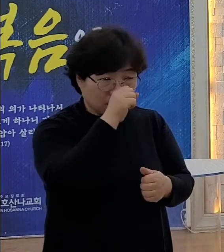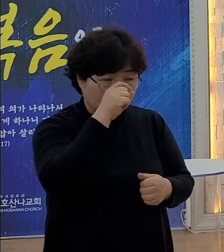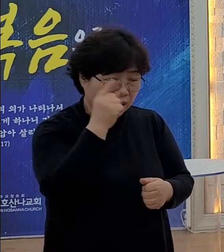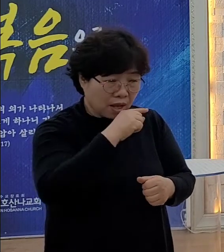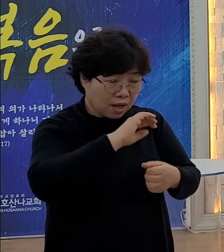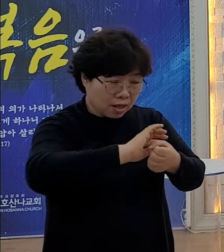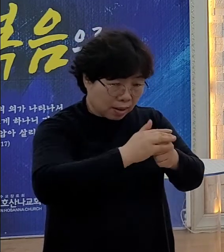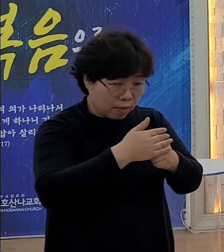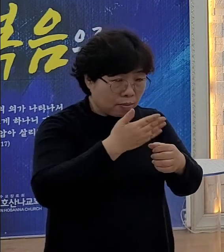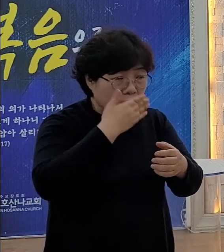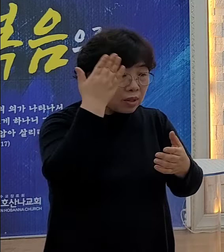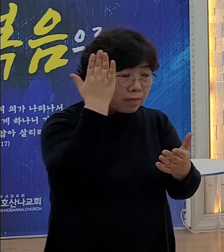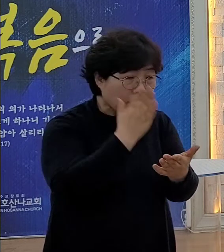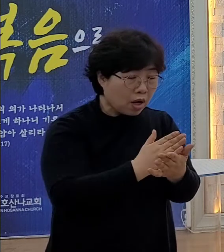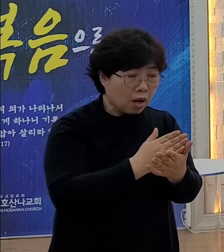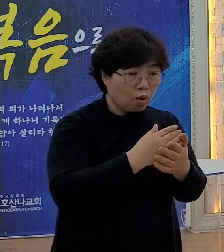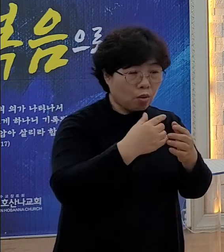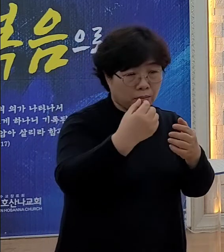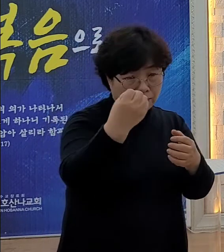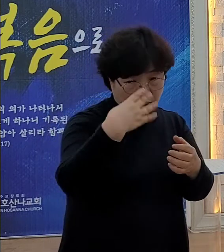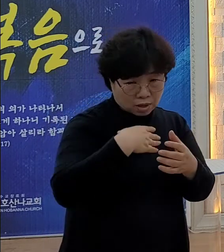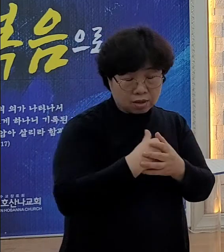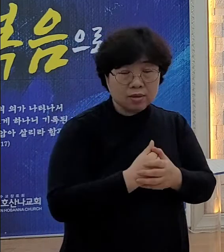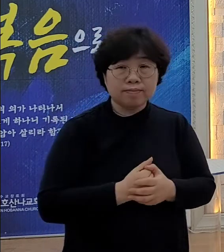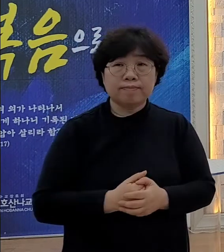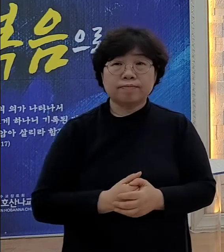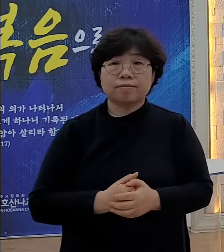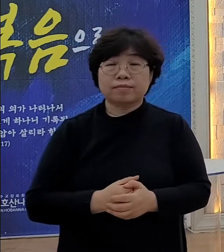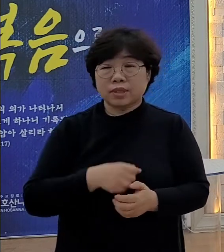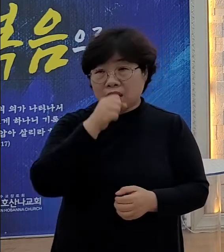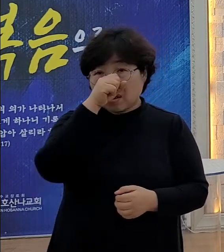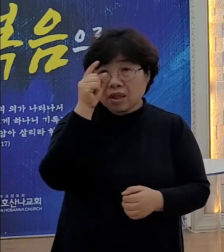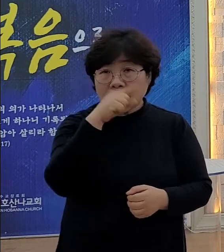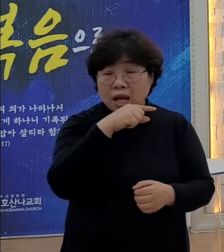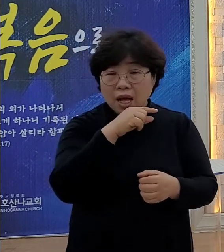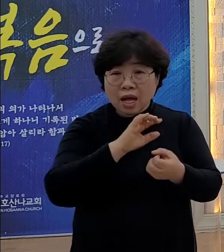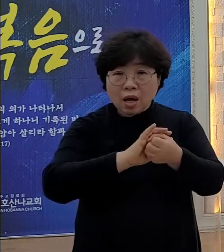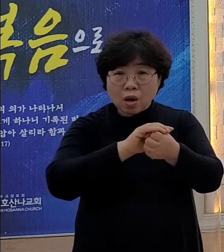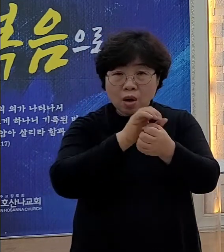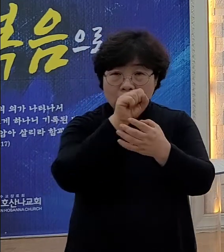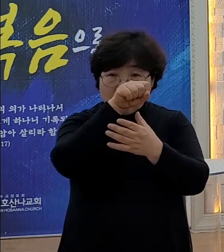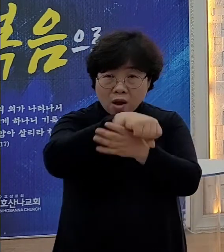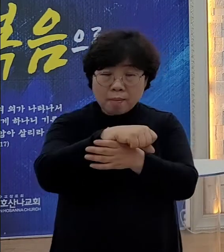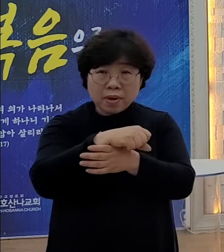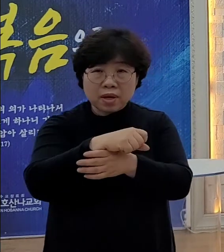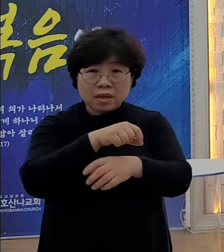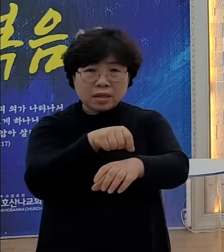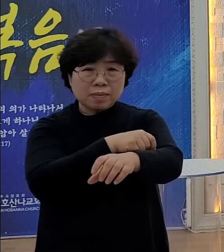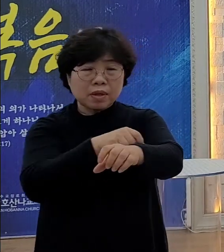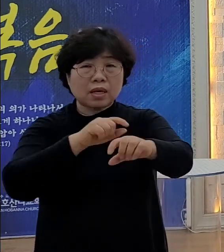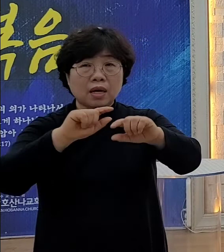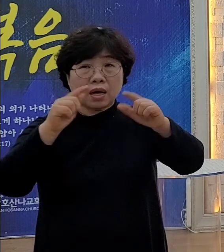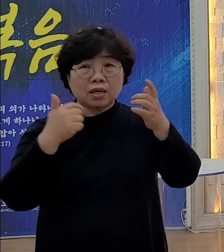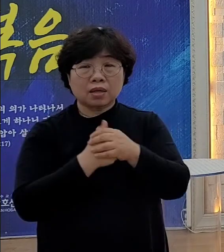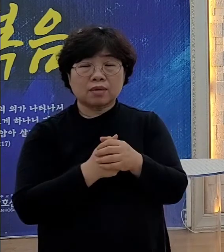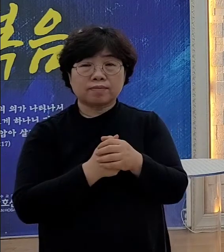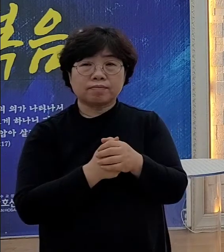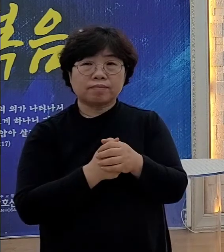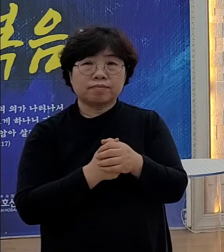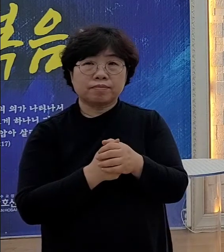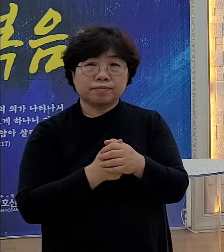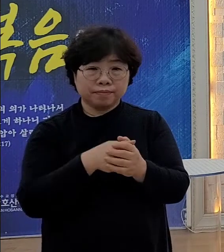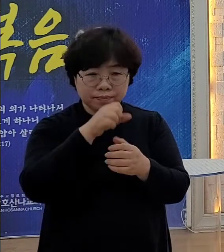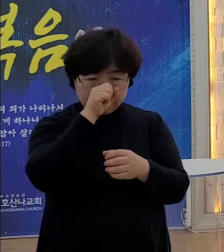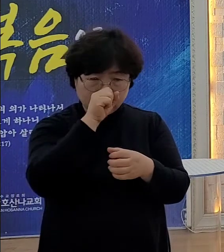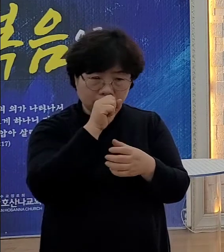마라. 하나님 그렇게 말씀하셨잖아요. 여러분, 선악과가 그게 특별한 거 아니에요. 그게 무슨